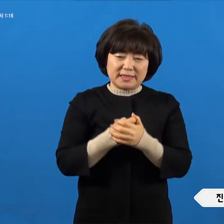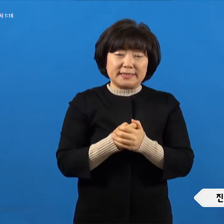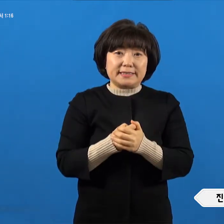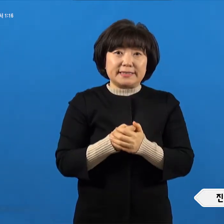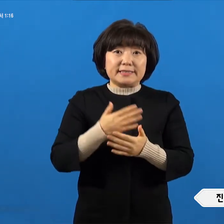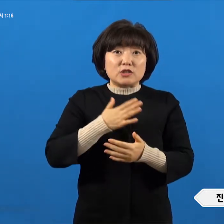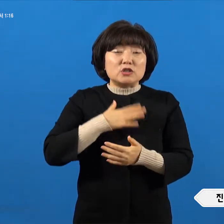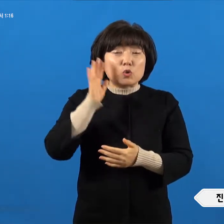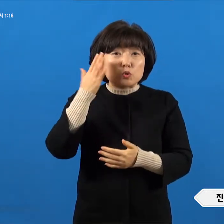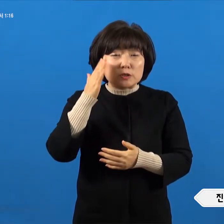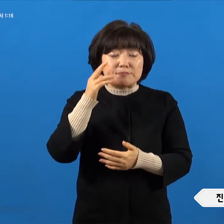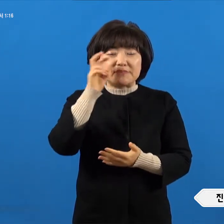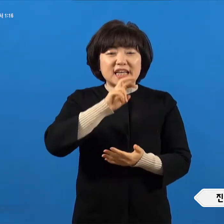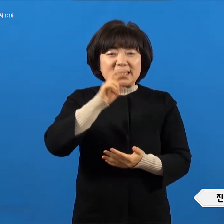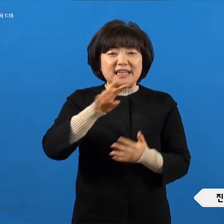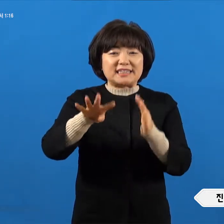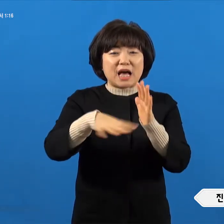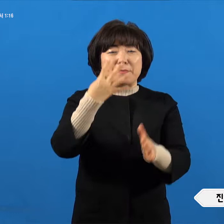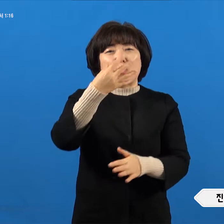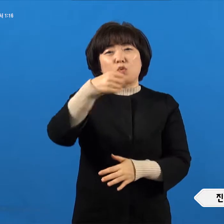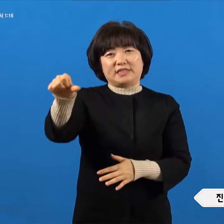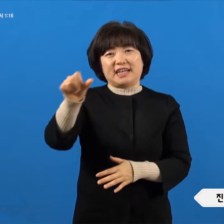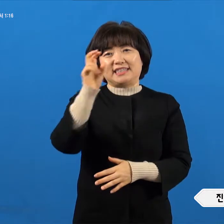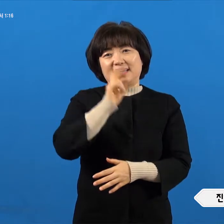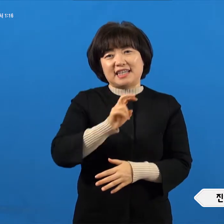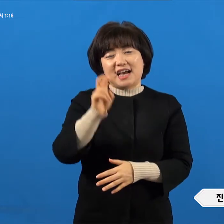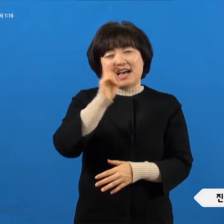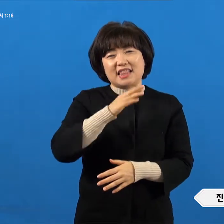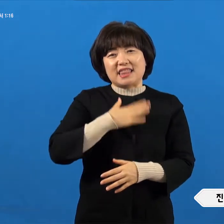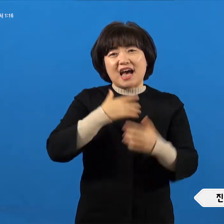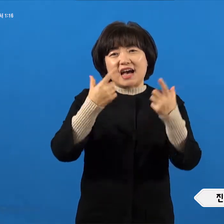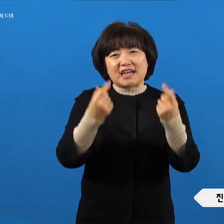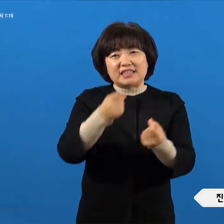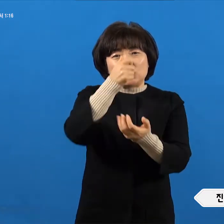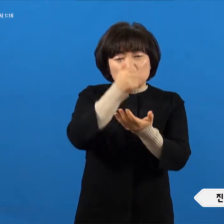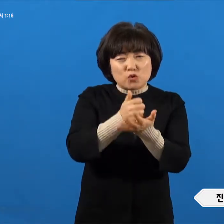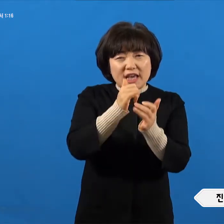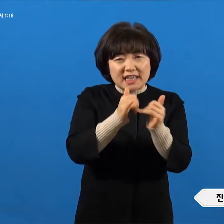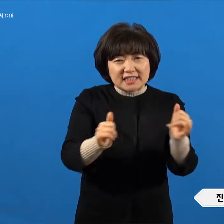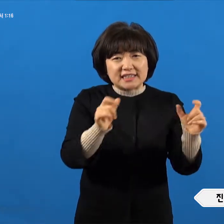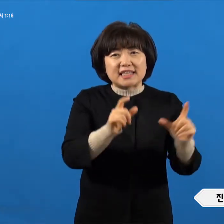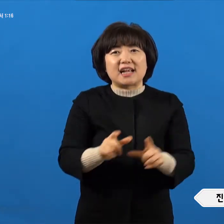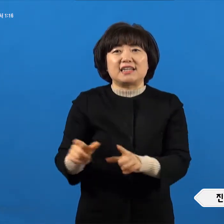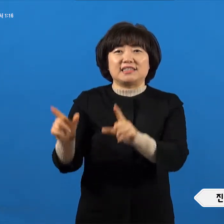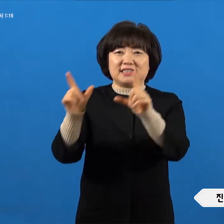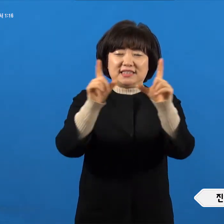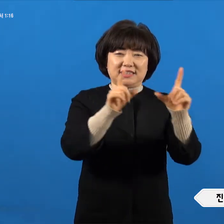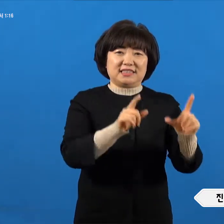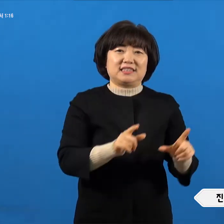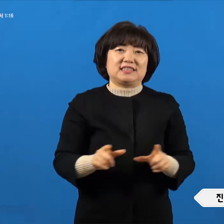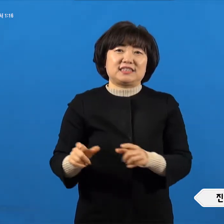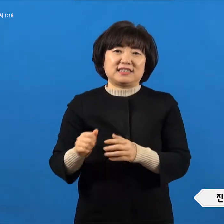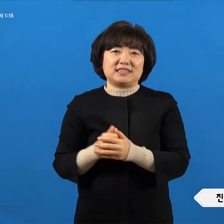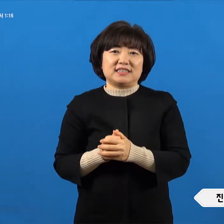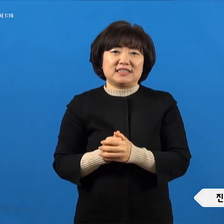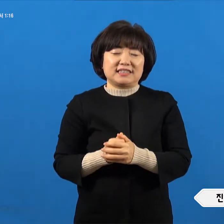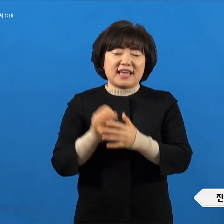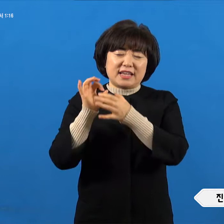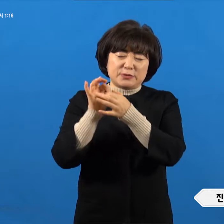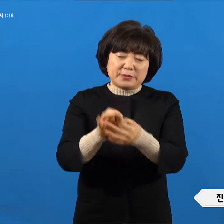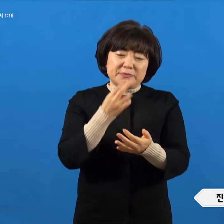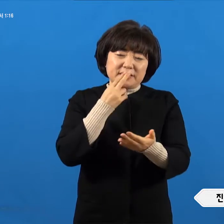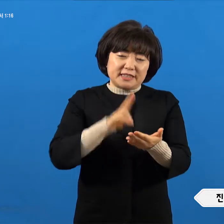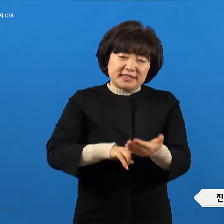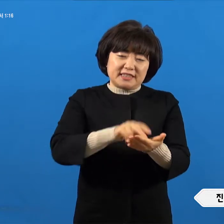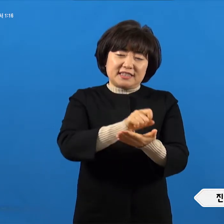저는 요즘 찬송가 405장을 부릅니다. 나 같은 죄인 살리신. 그는 계속